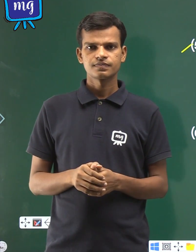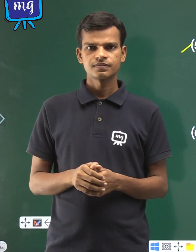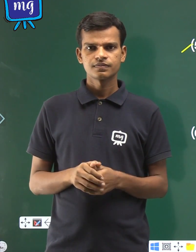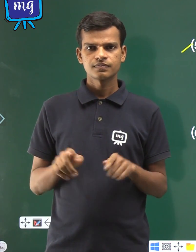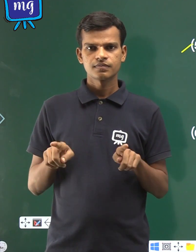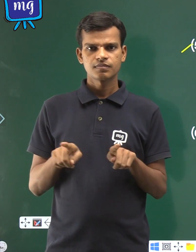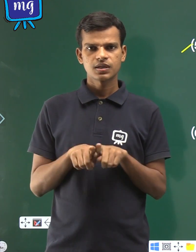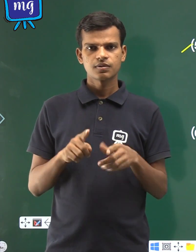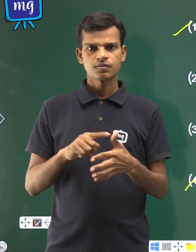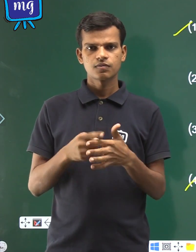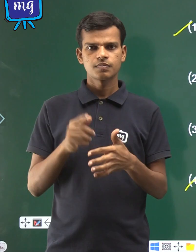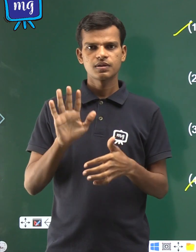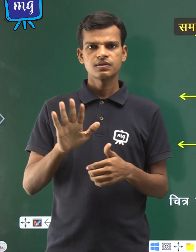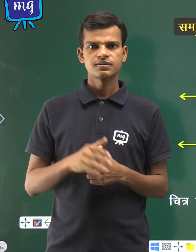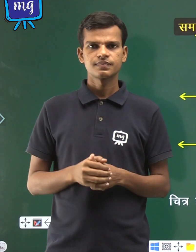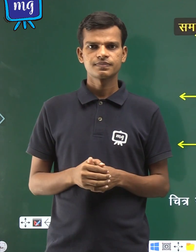बराबर कौन 5,